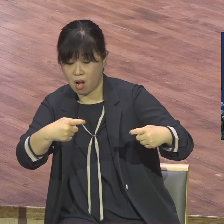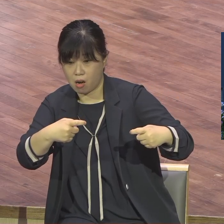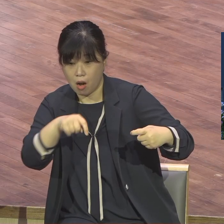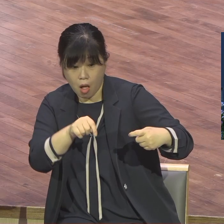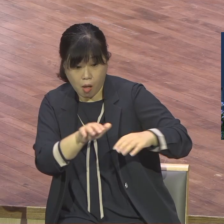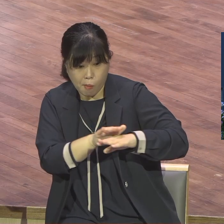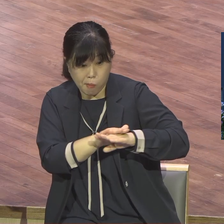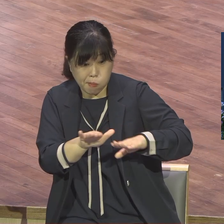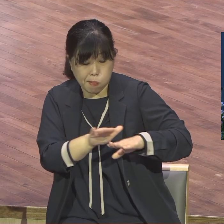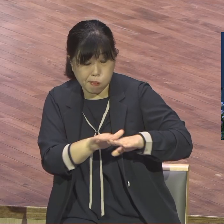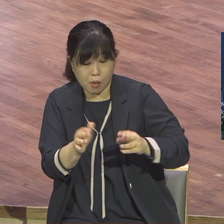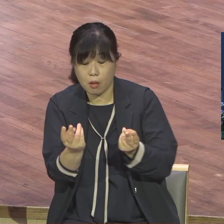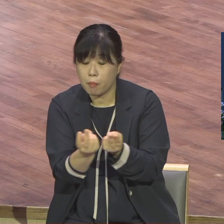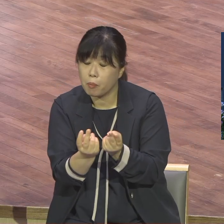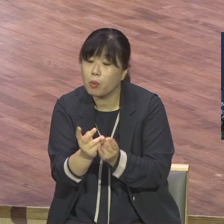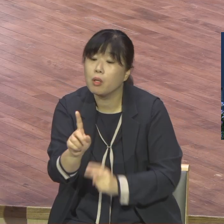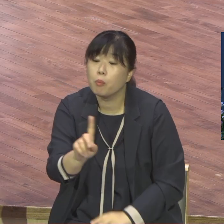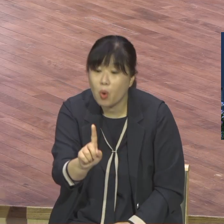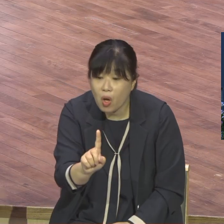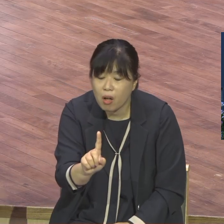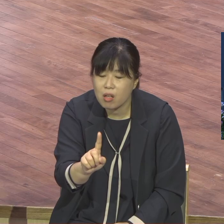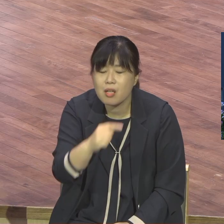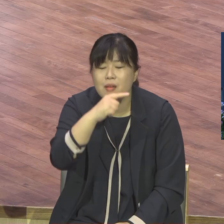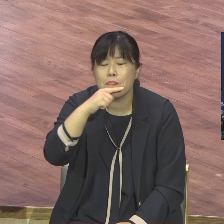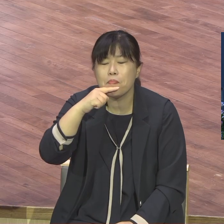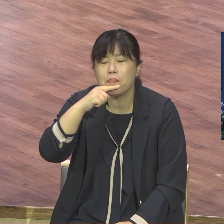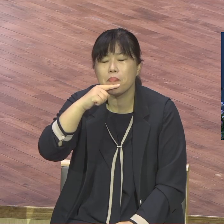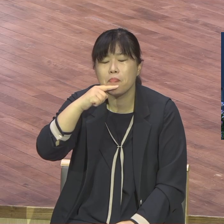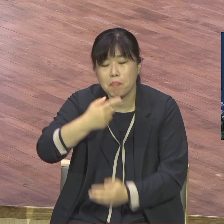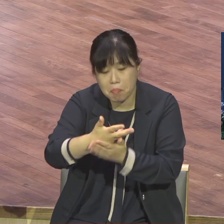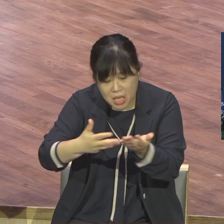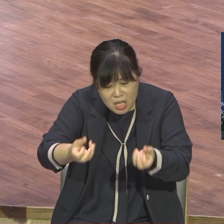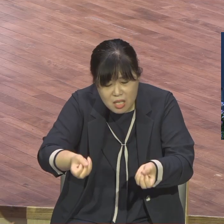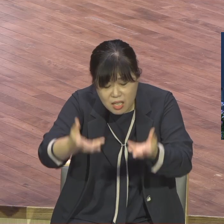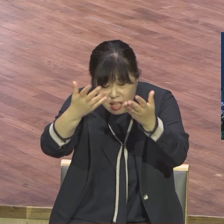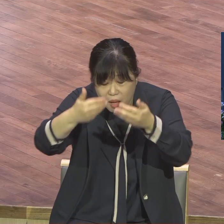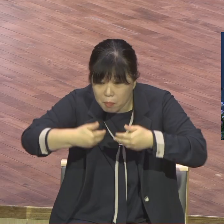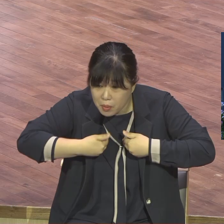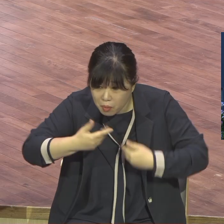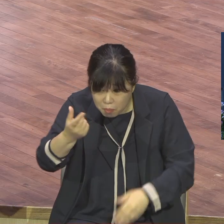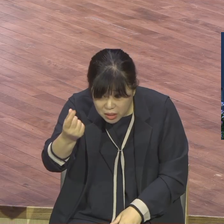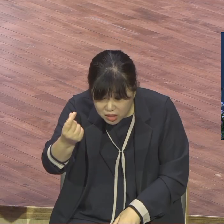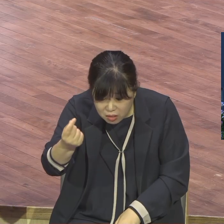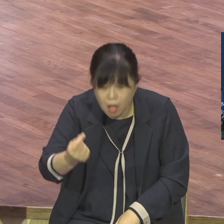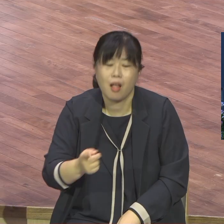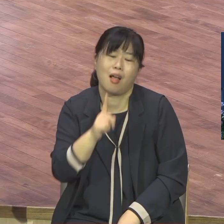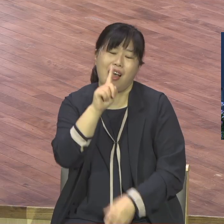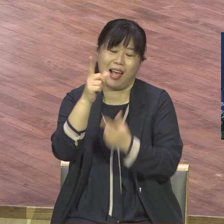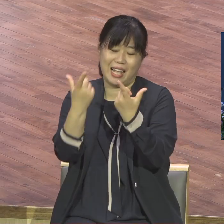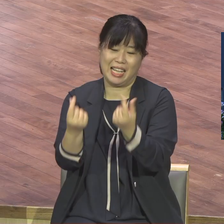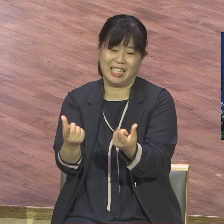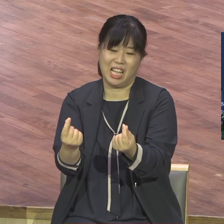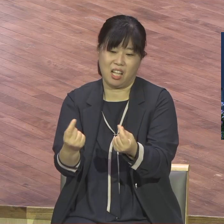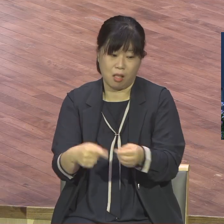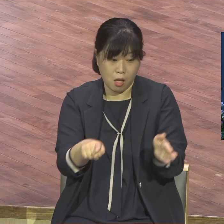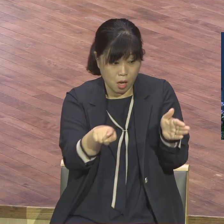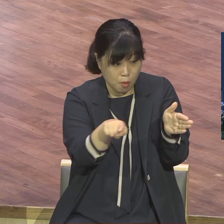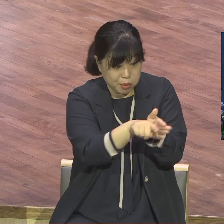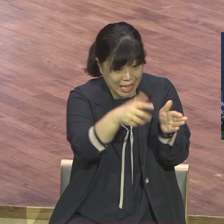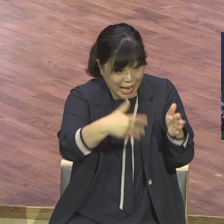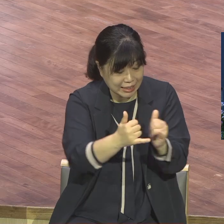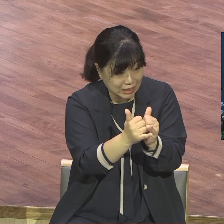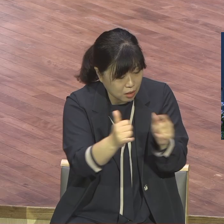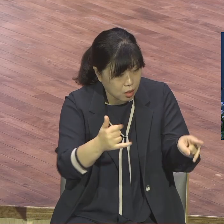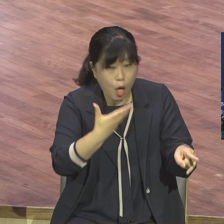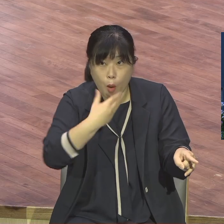화목하게 될 수 있는 뭐요? 피제사를 드린 겁니다. 여러분이 불신자에게 복음을 증거할 때 그것이